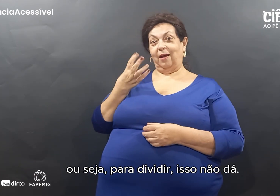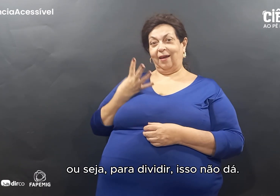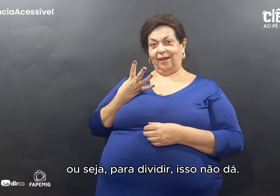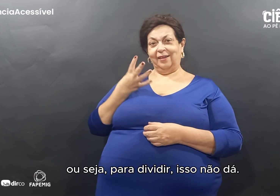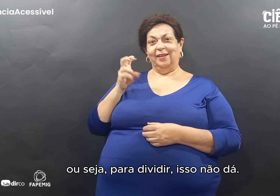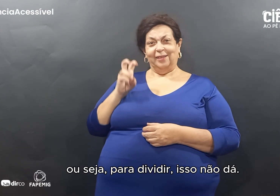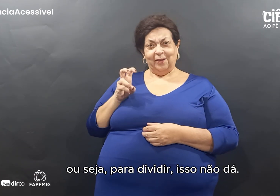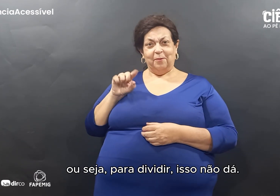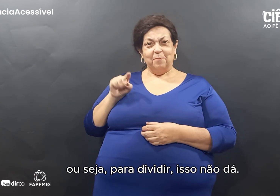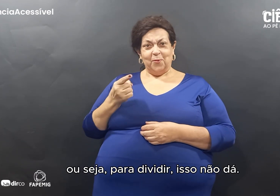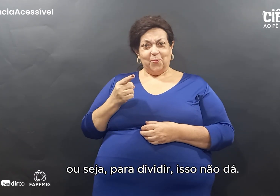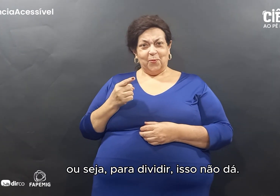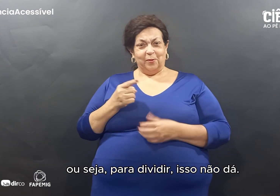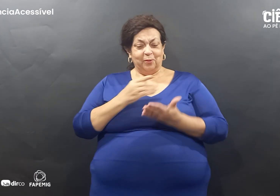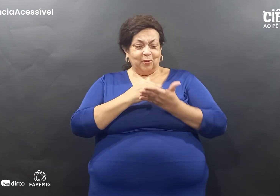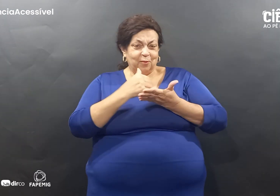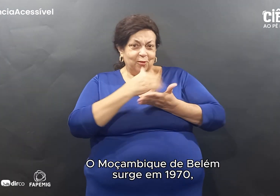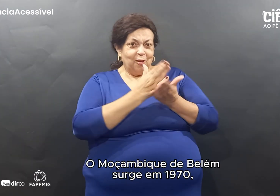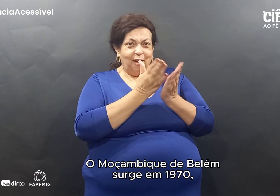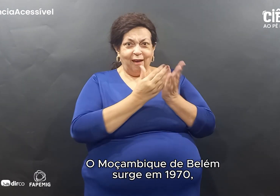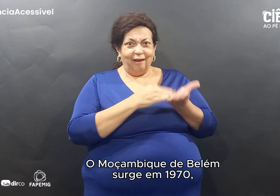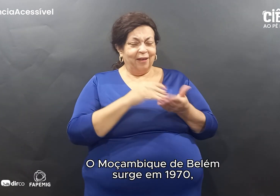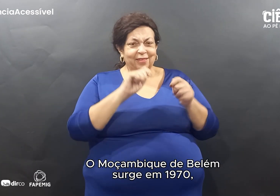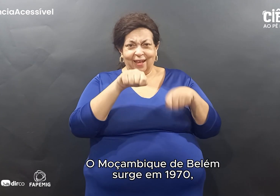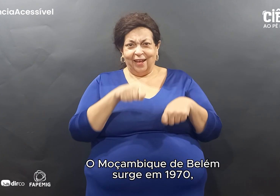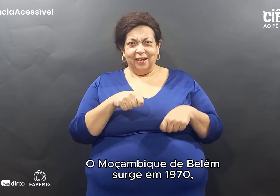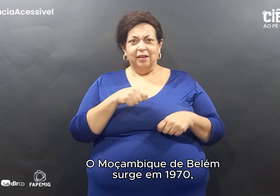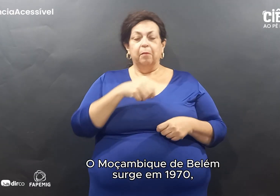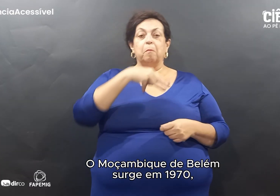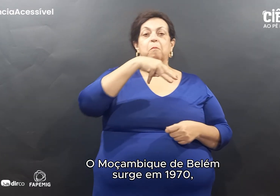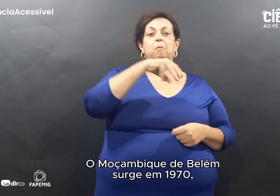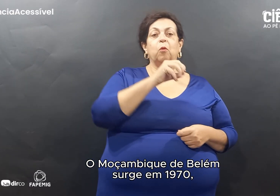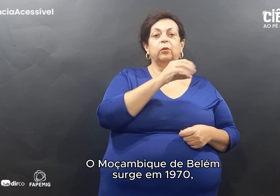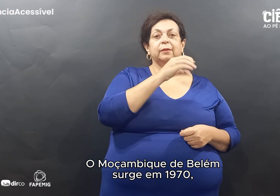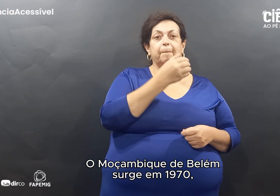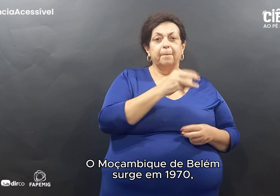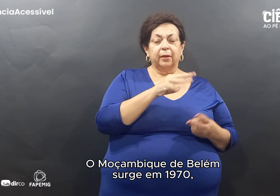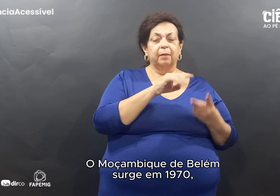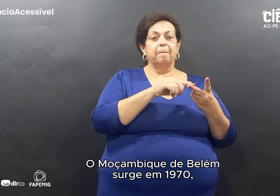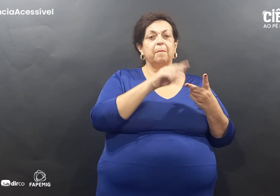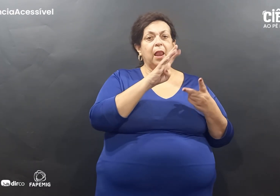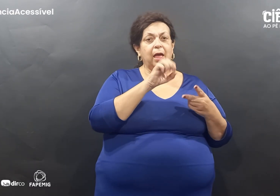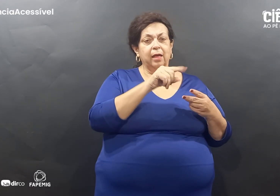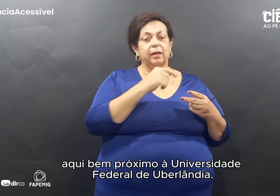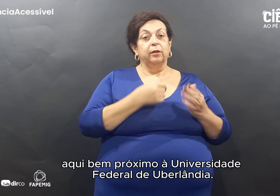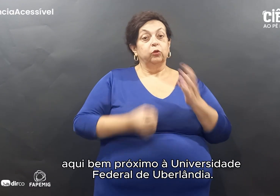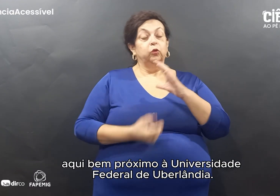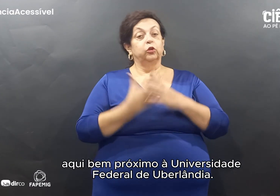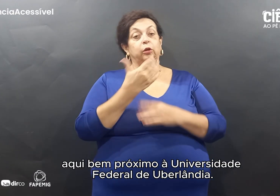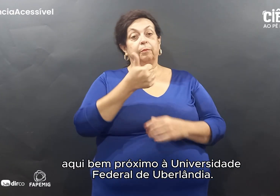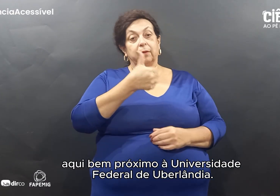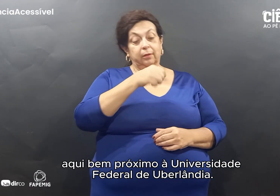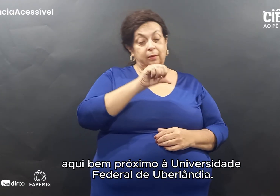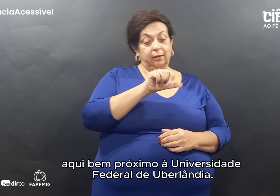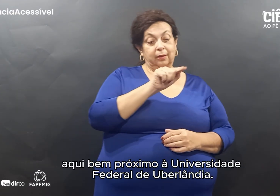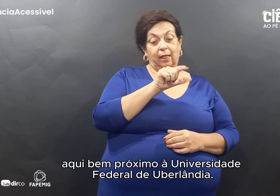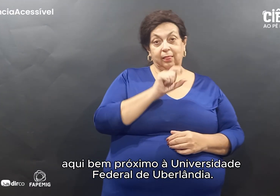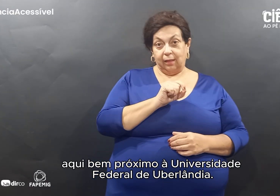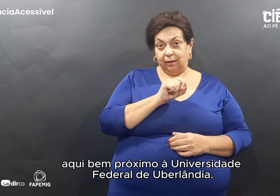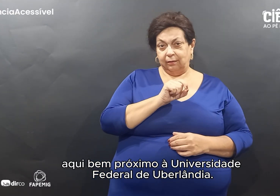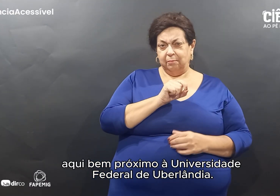seja, para dividir isso não dá. Moçambique de Belém ele surge em 1970, aqui bem próximo